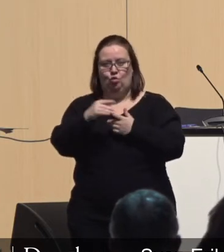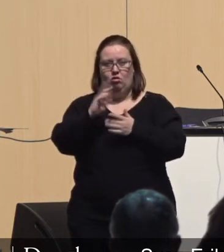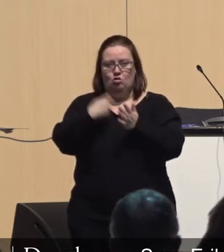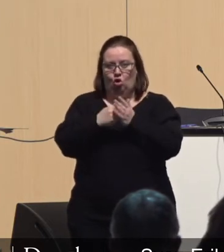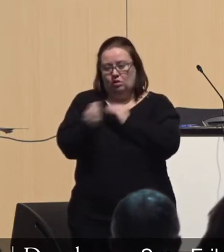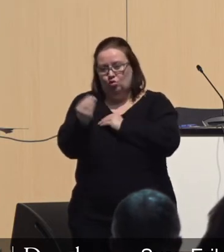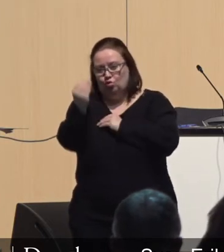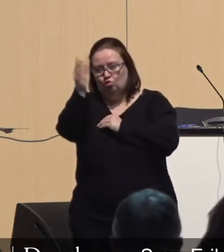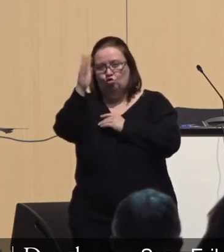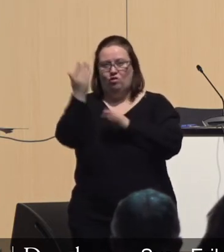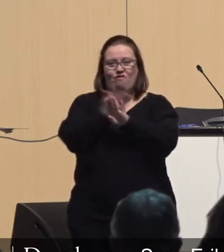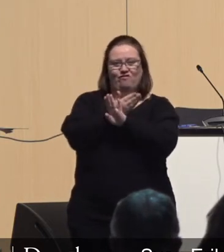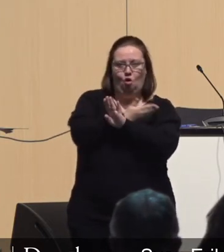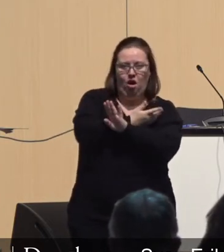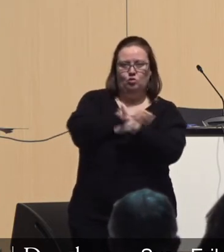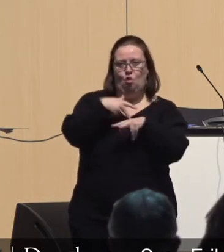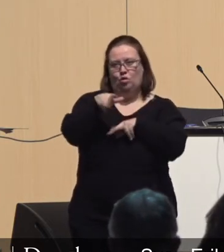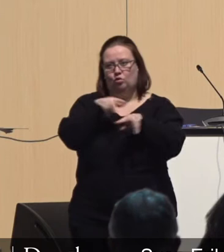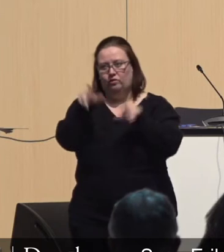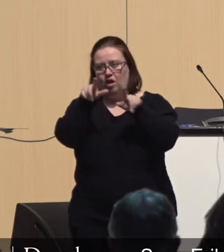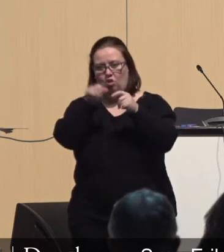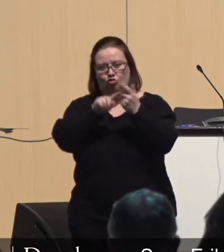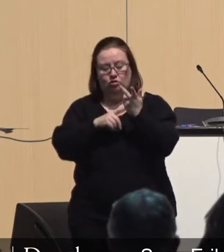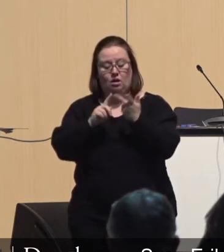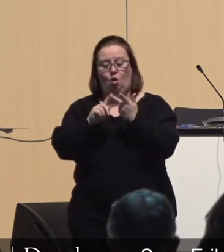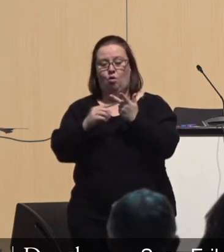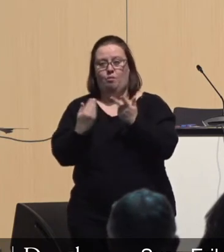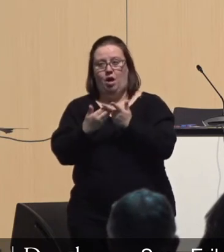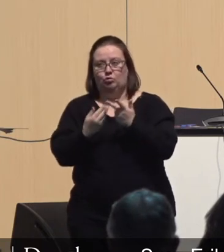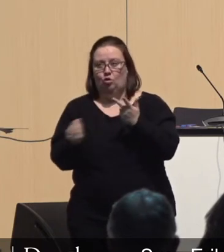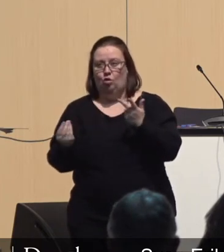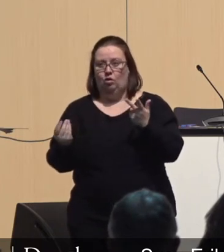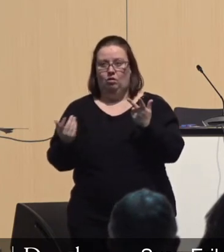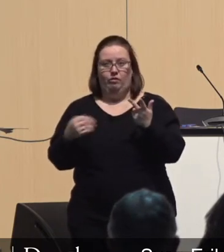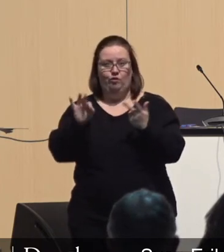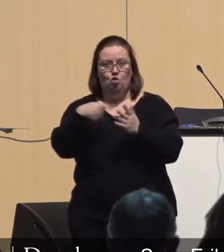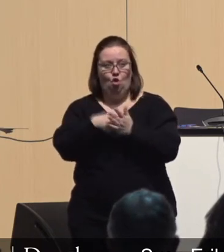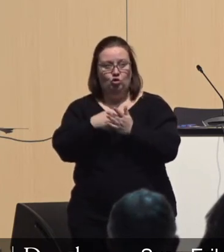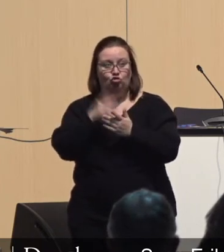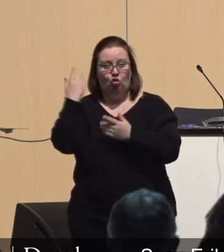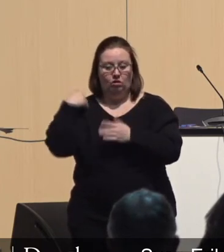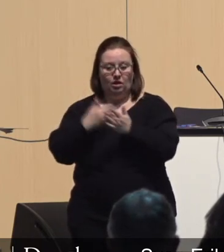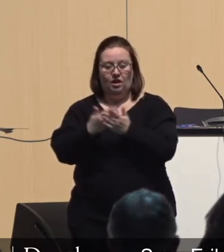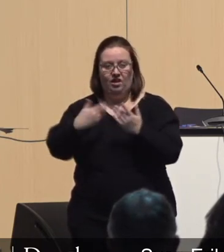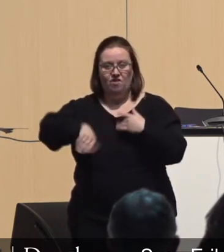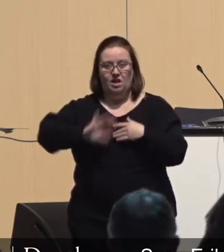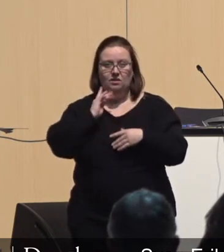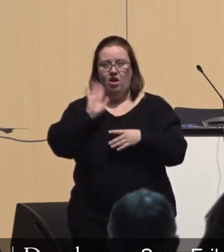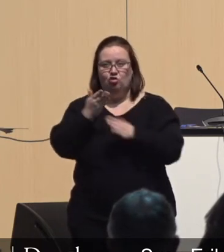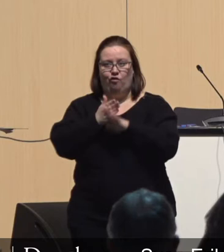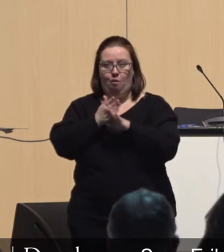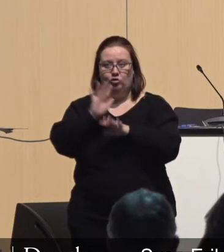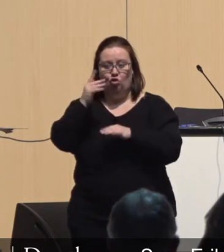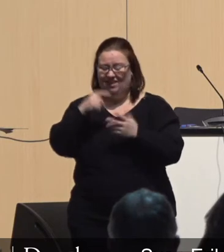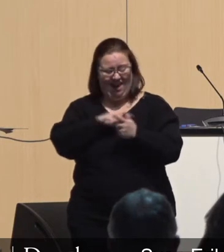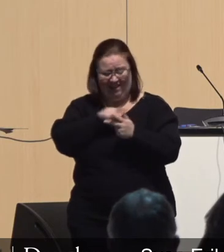Kosten, die wir schon haben, schon im Vorfeld zur Organisation solcher Veranstaltungen, nicht für die Kosten, die wir schon hatten, weil wir im Grunde genommen vieles vorbereitet